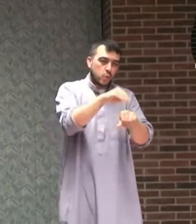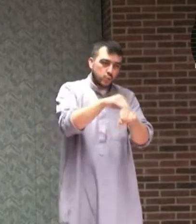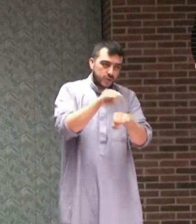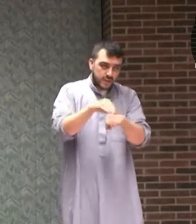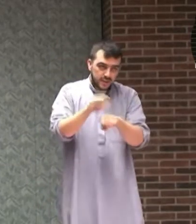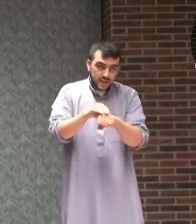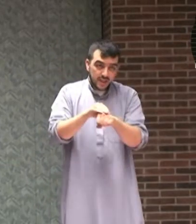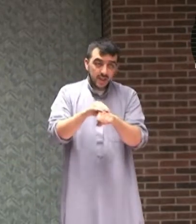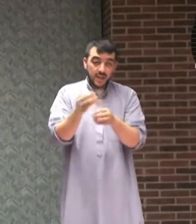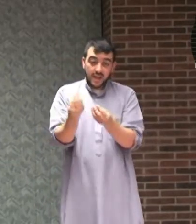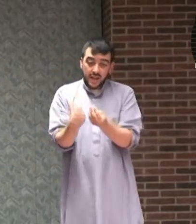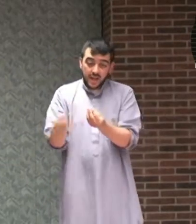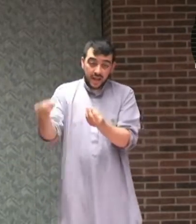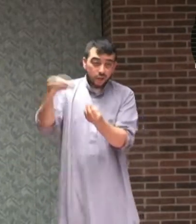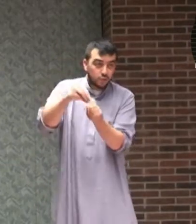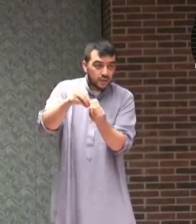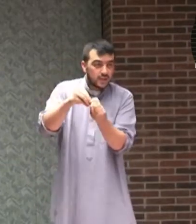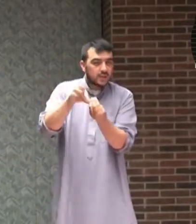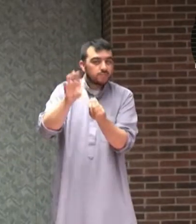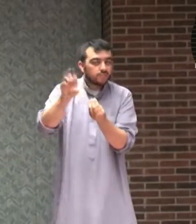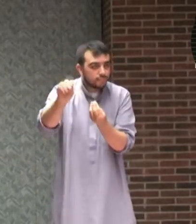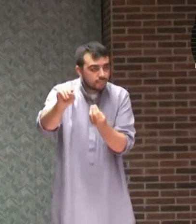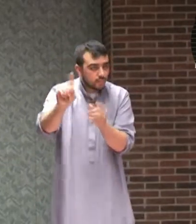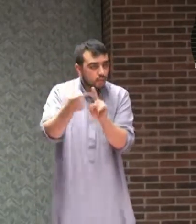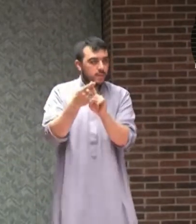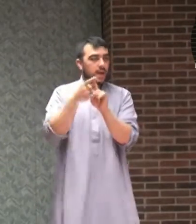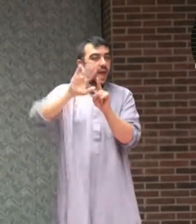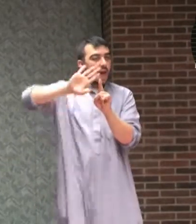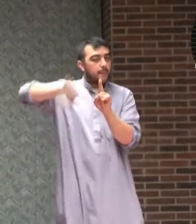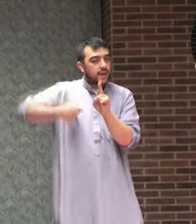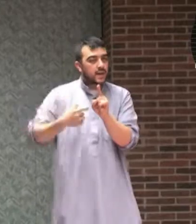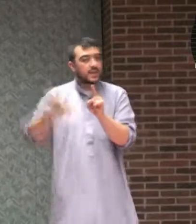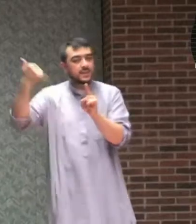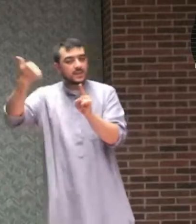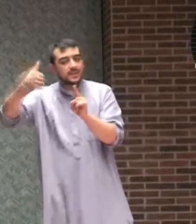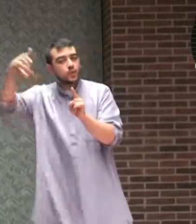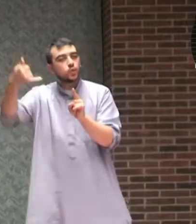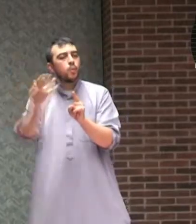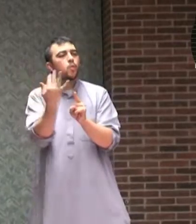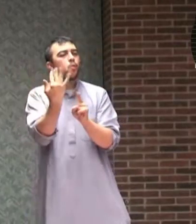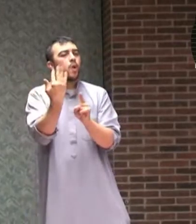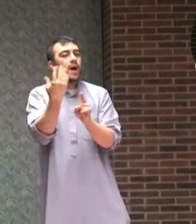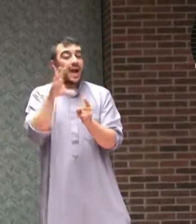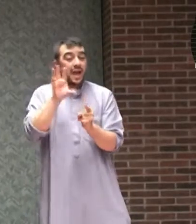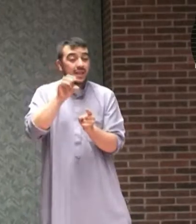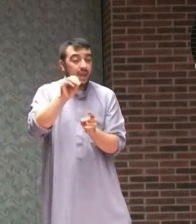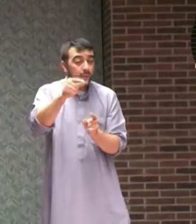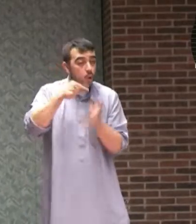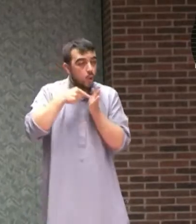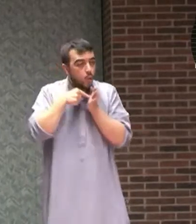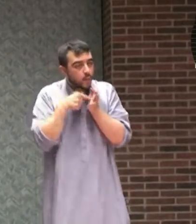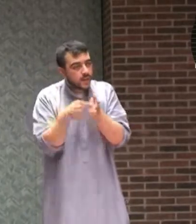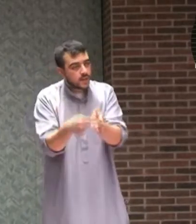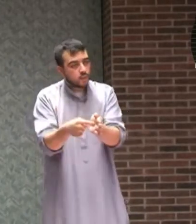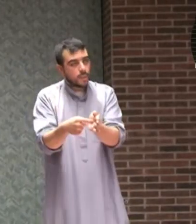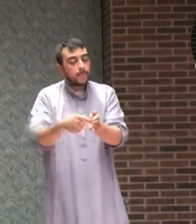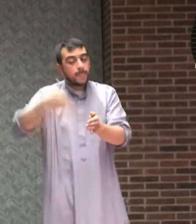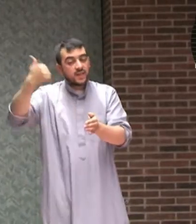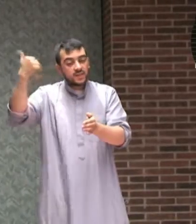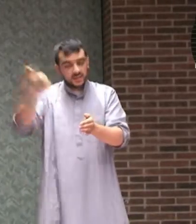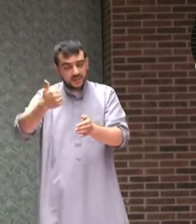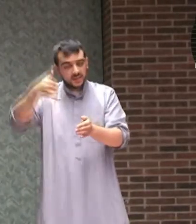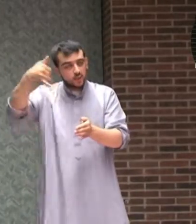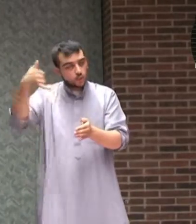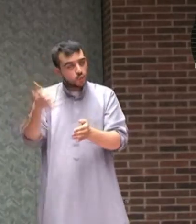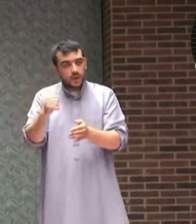vraiment commencer par les jours de Ramadan. Parce que les actes adoratoires qui sont obligatoires prévalent sur les actes adoratoires qui